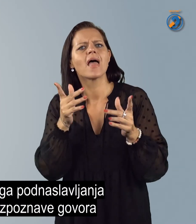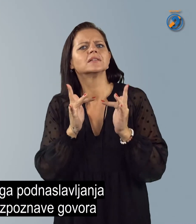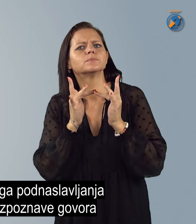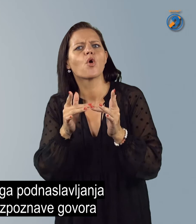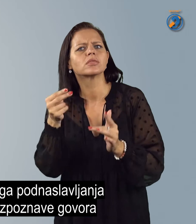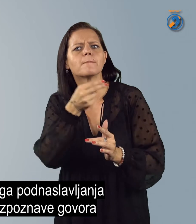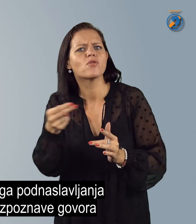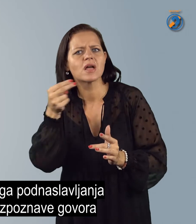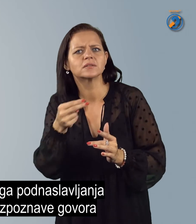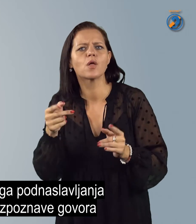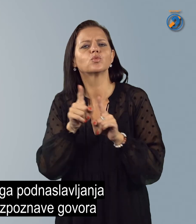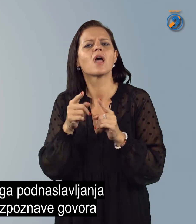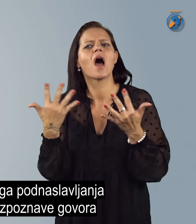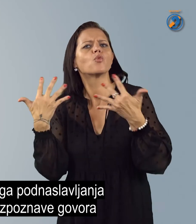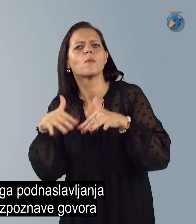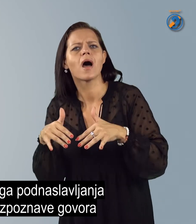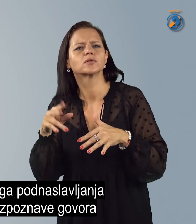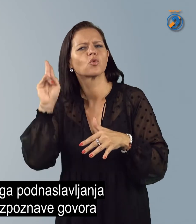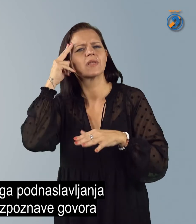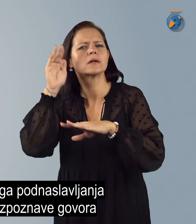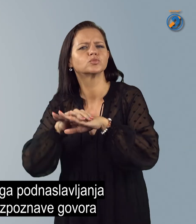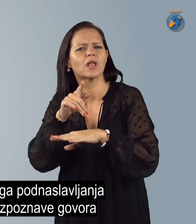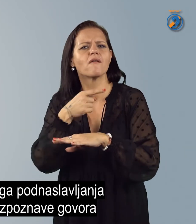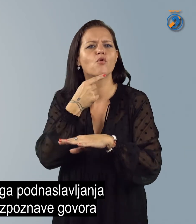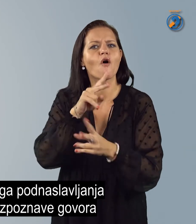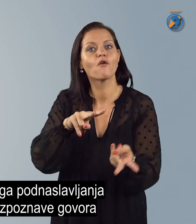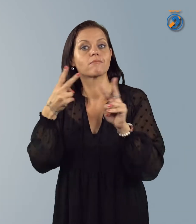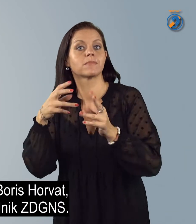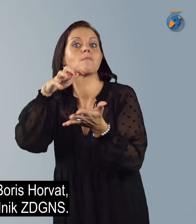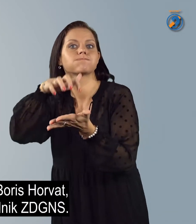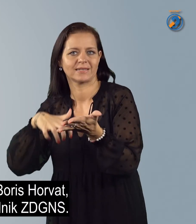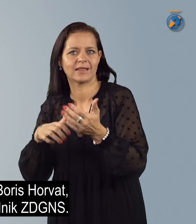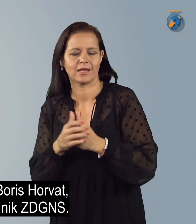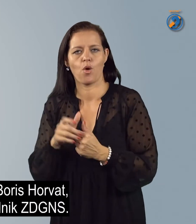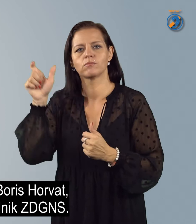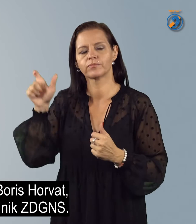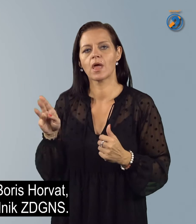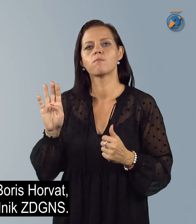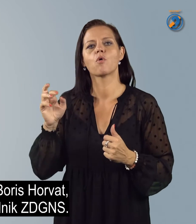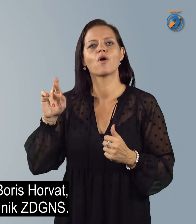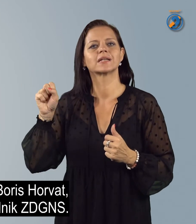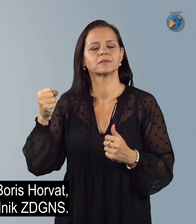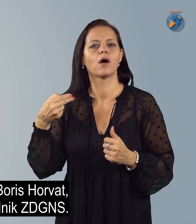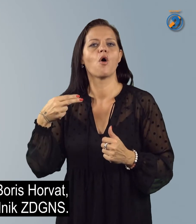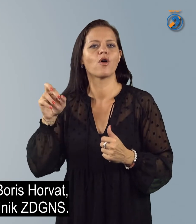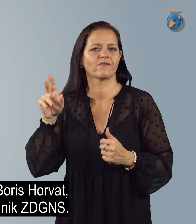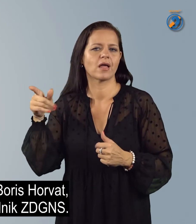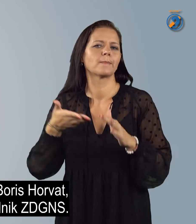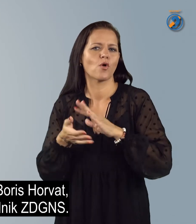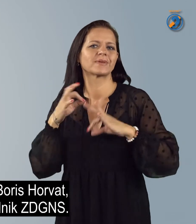sprotnega podnaslavljanja in avtomatske razpoznave govora v besedilo. Boris Horvat, predsednik ZDGNS.